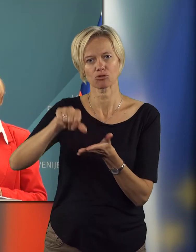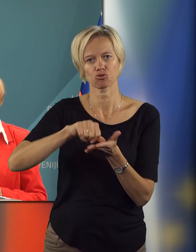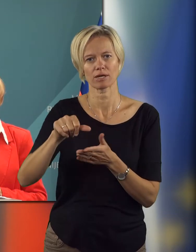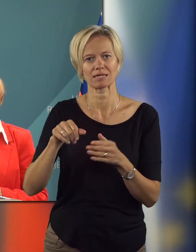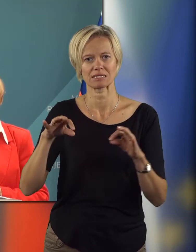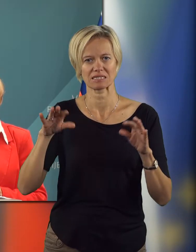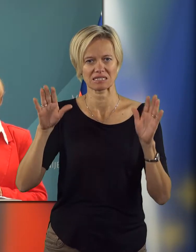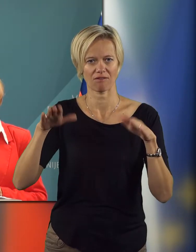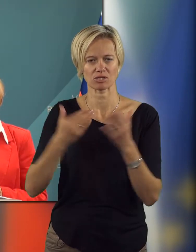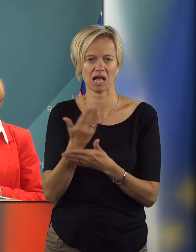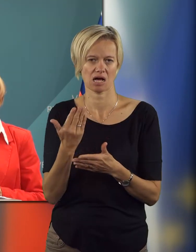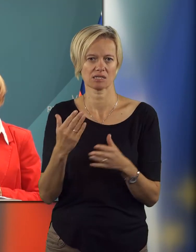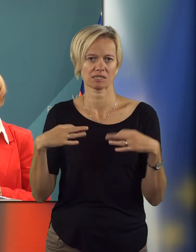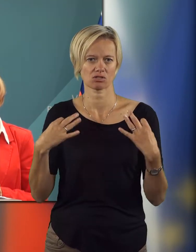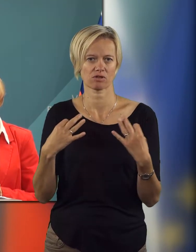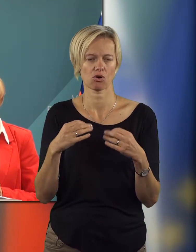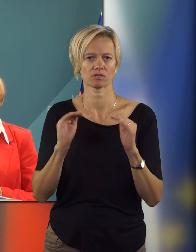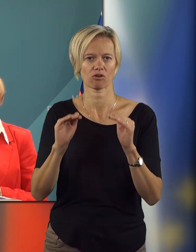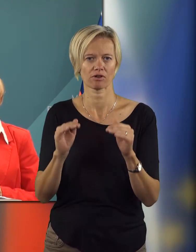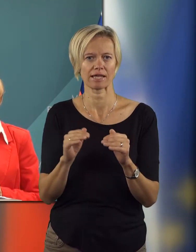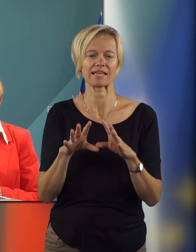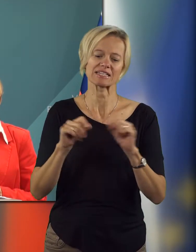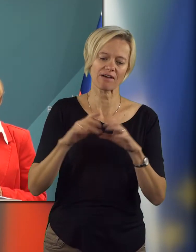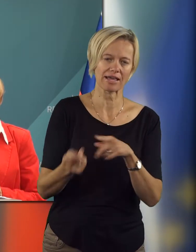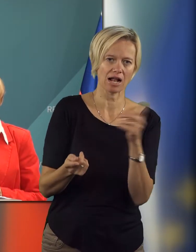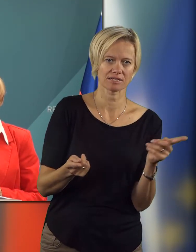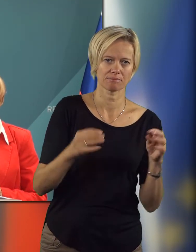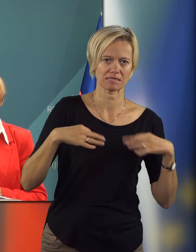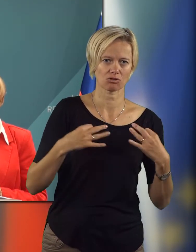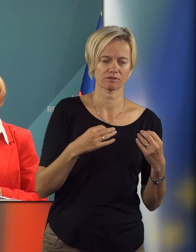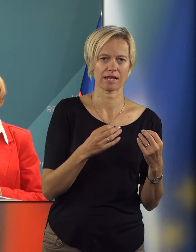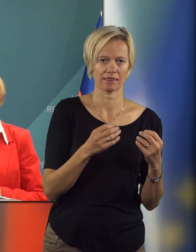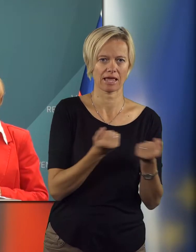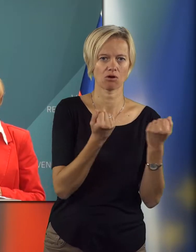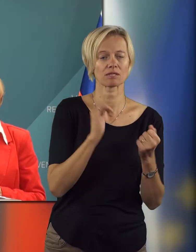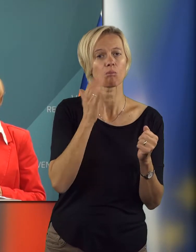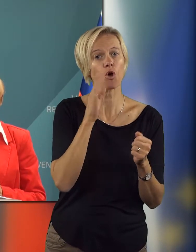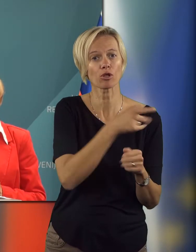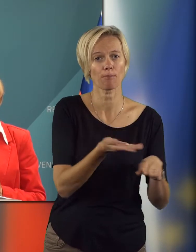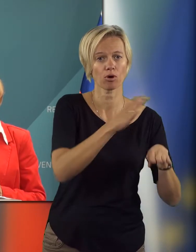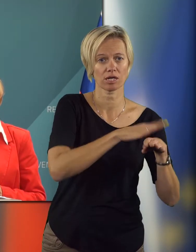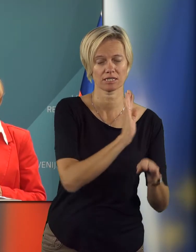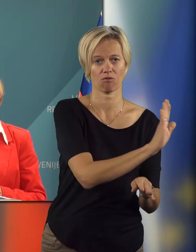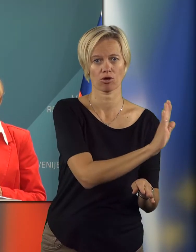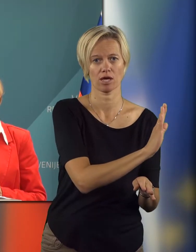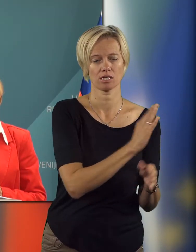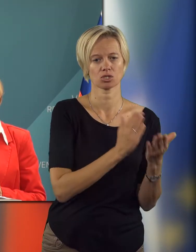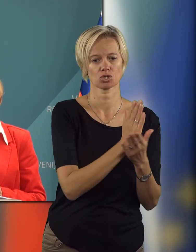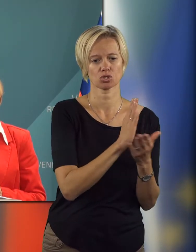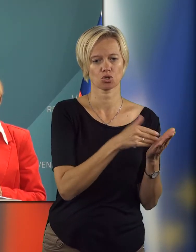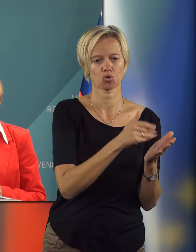za zdravstveno zavarovanje izvajalcem zdravstvene dejavnosti, da bodo pokrili